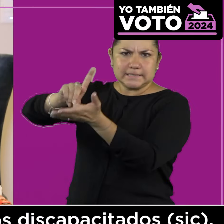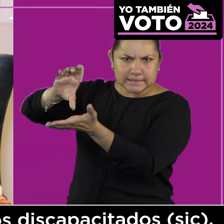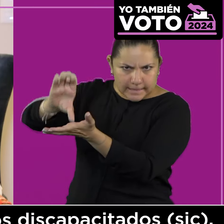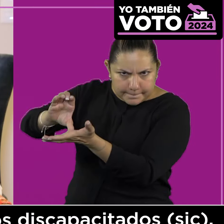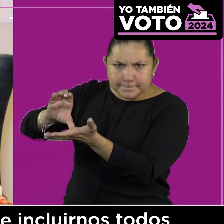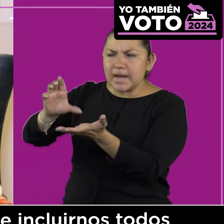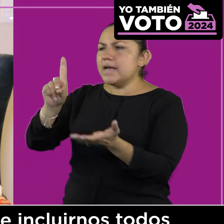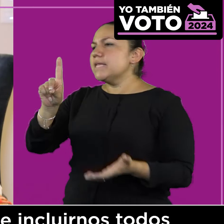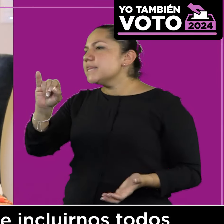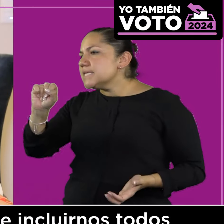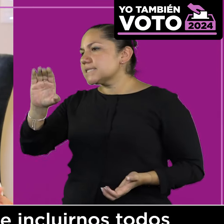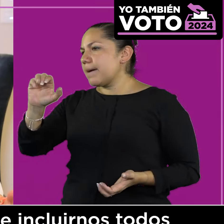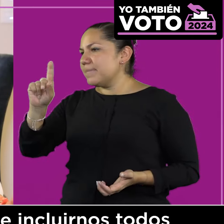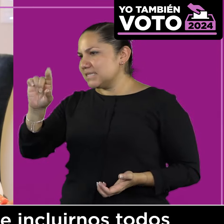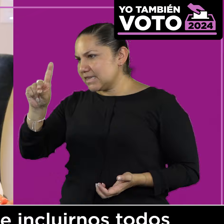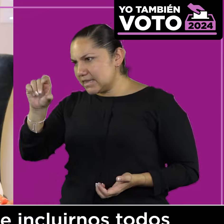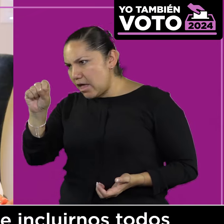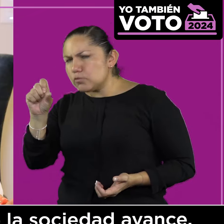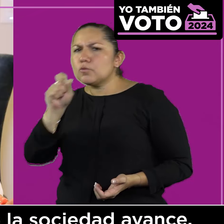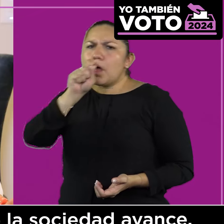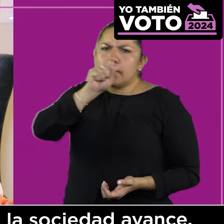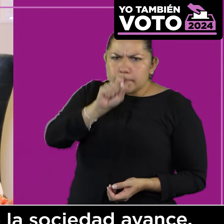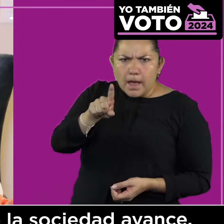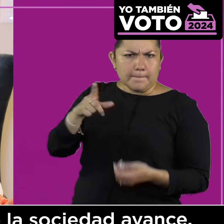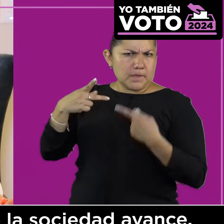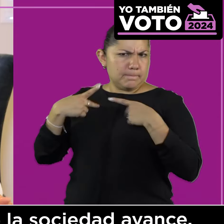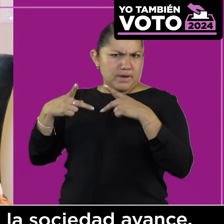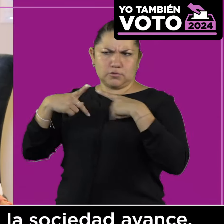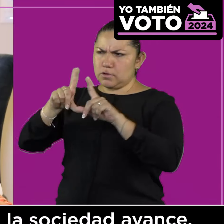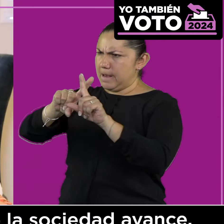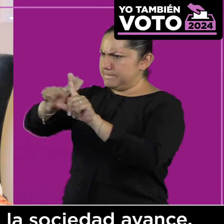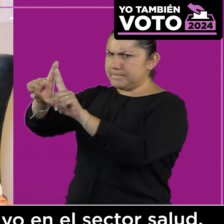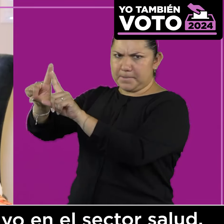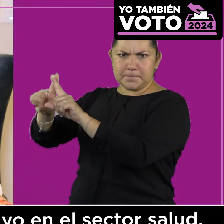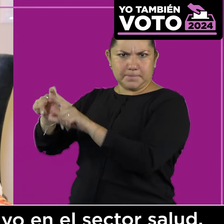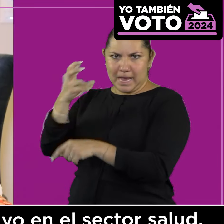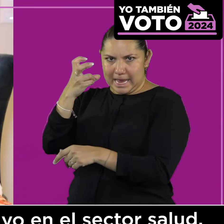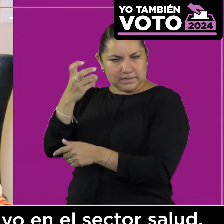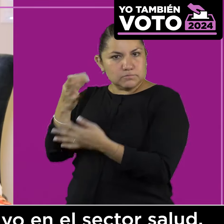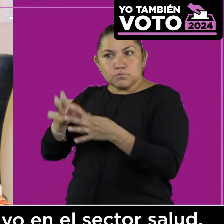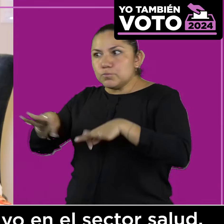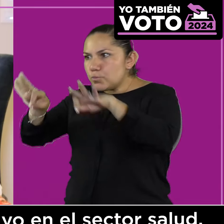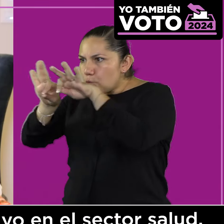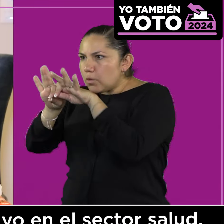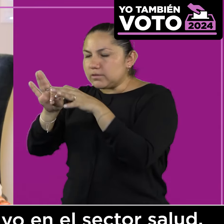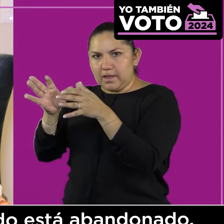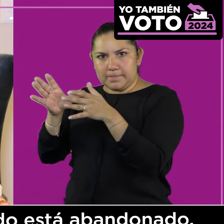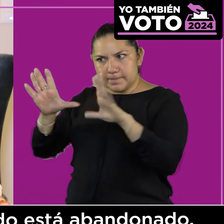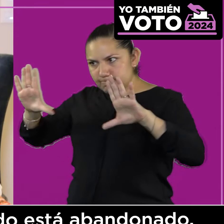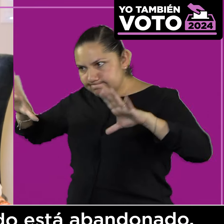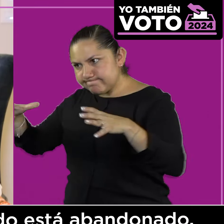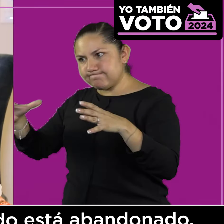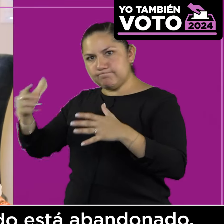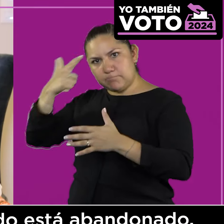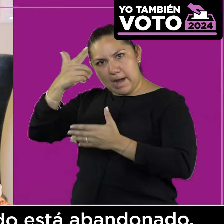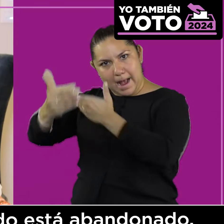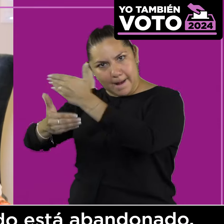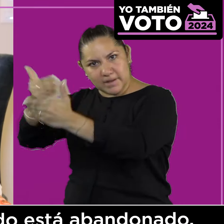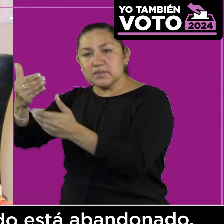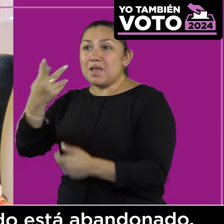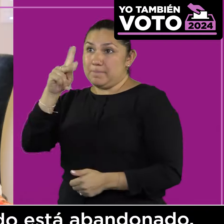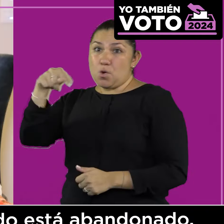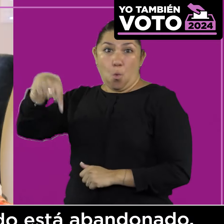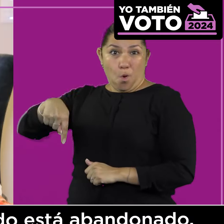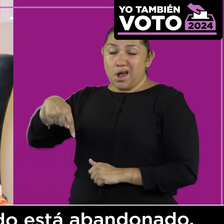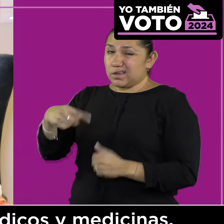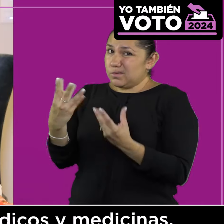discapacitados aquí tenemos que incluirnos todos para que realmente la sociedad avance pero lo que te decía yo en el sector salud aquí en Tabasco todo